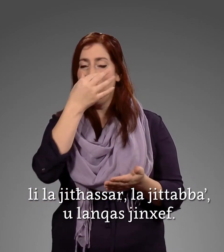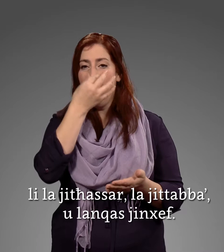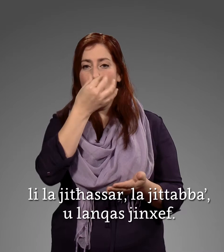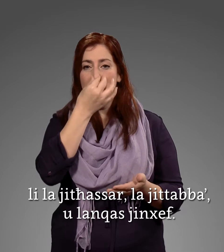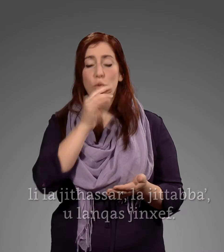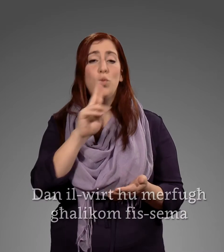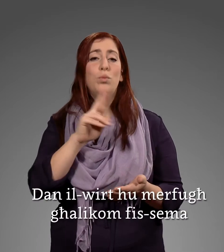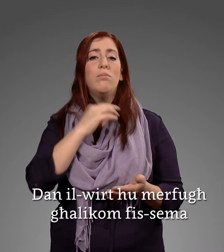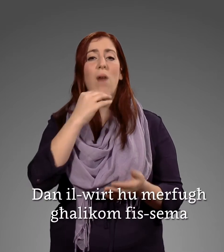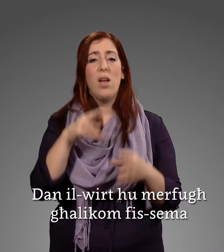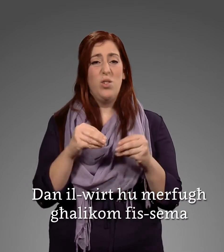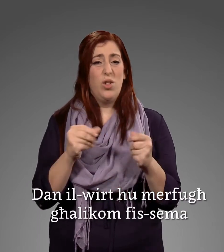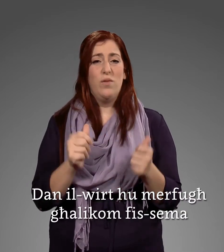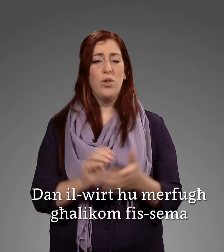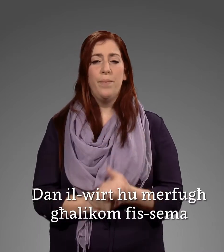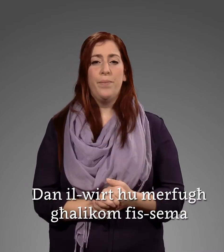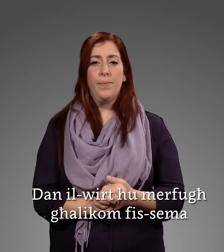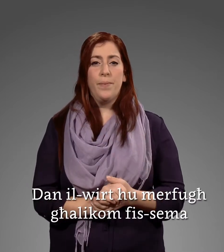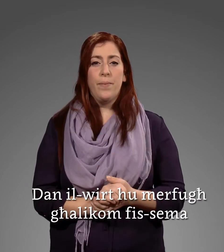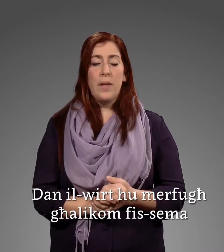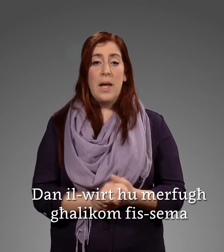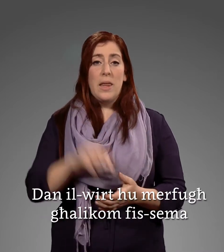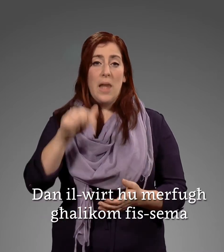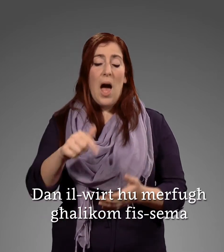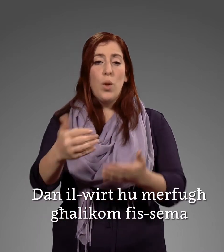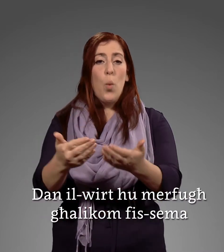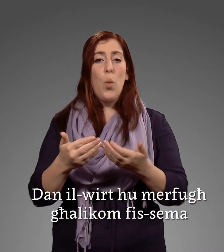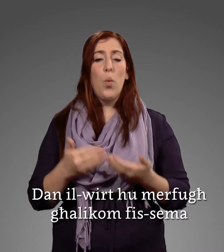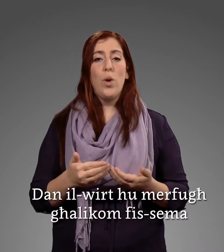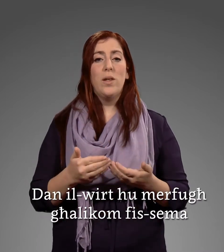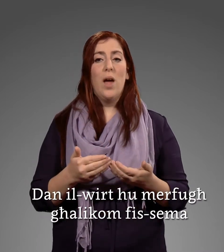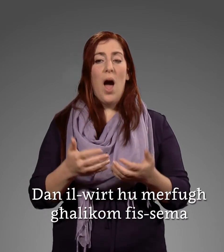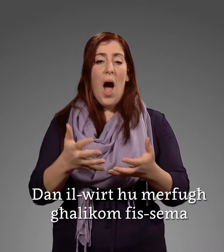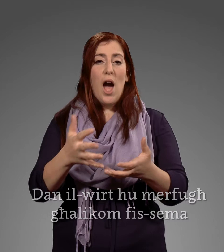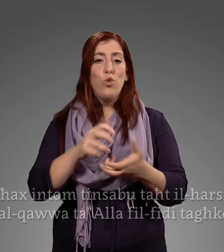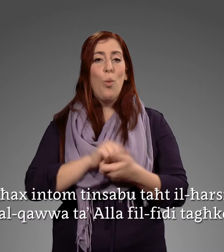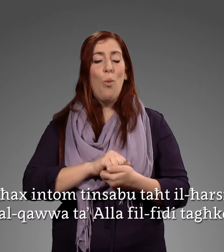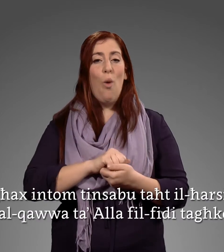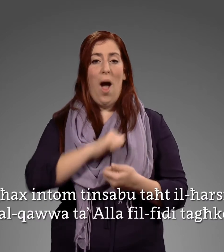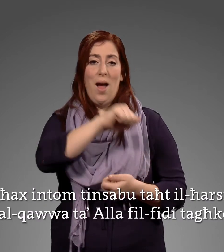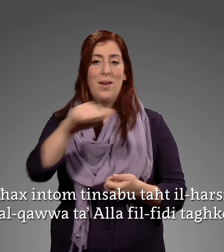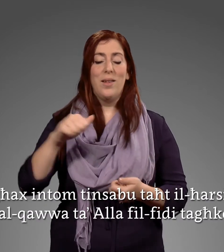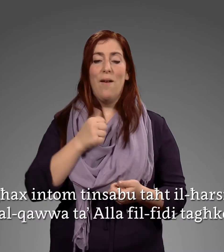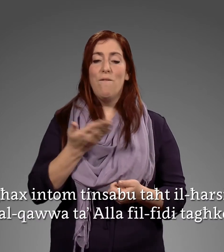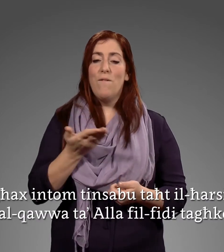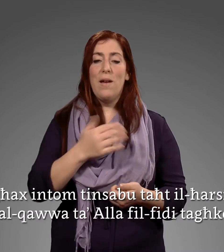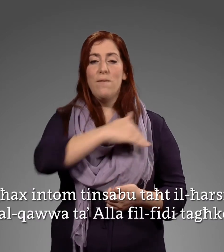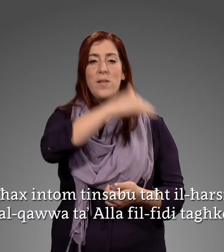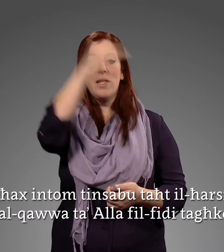jinxef. Dan il-wirt u merfuħ għalikom fis-sema, għax intom tinsabu taħt